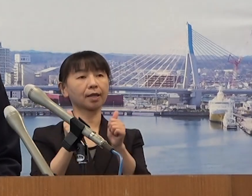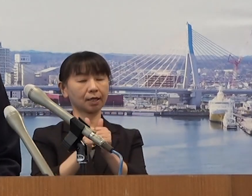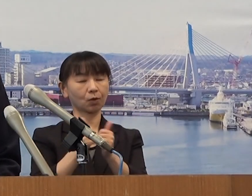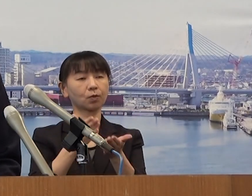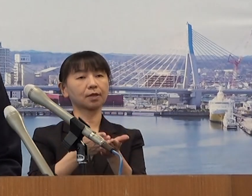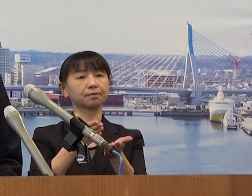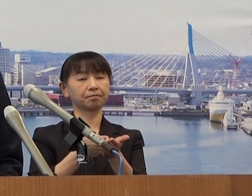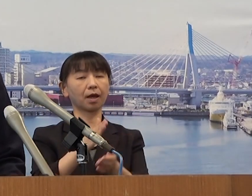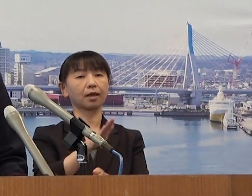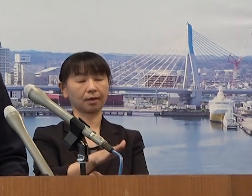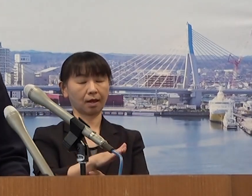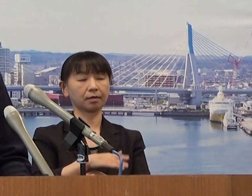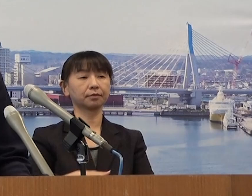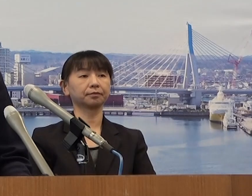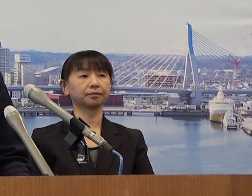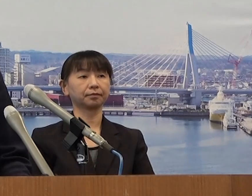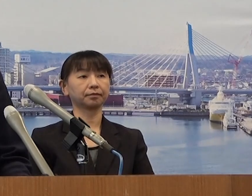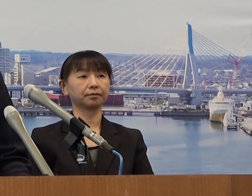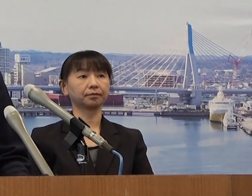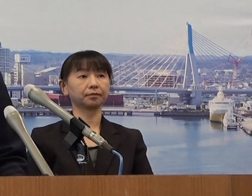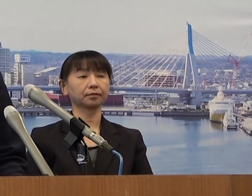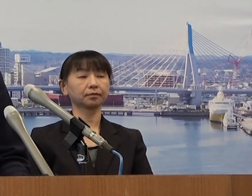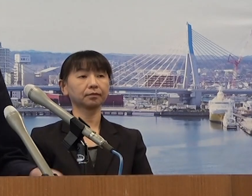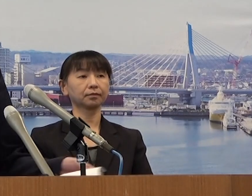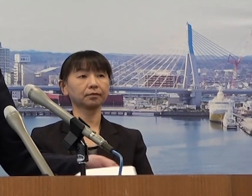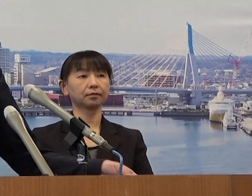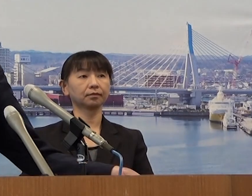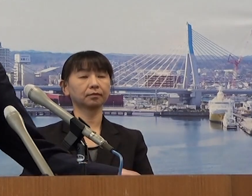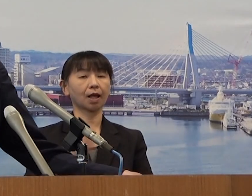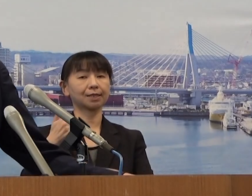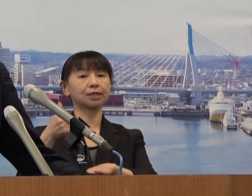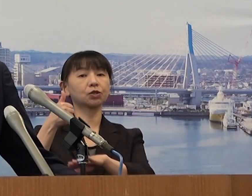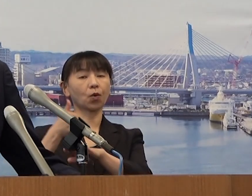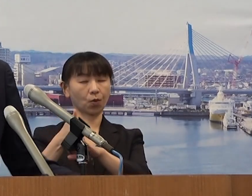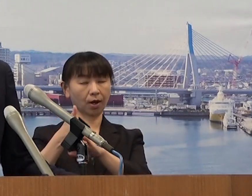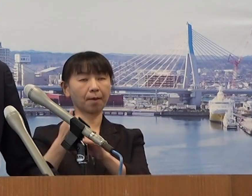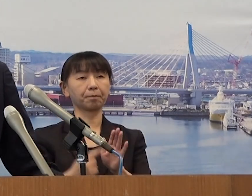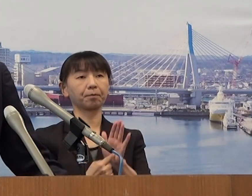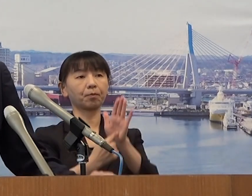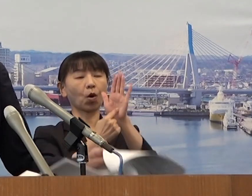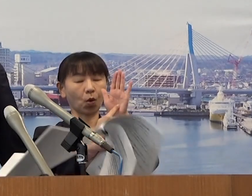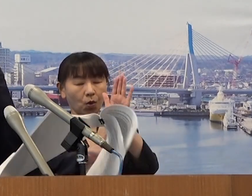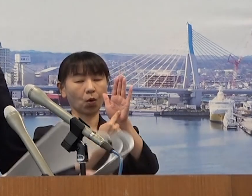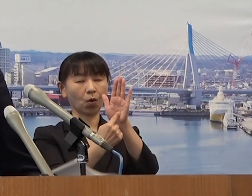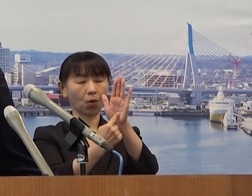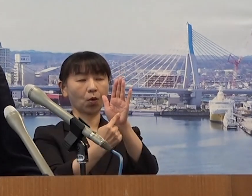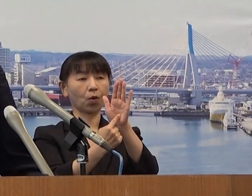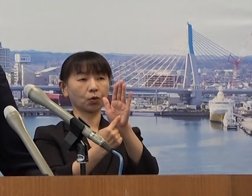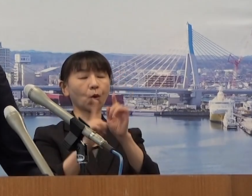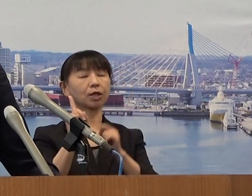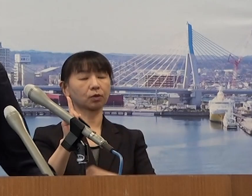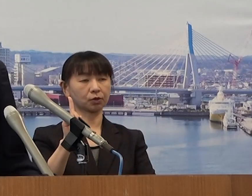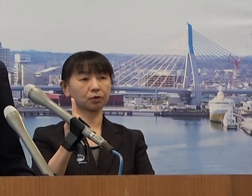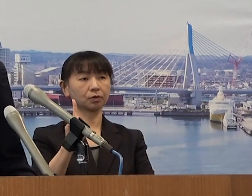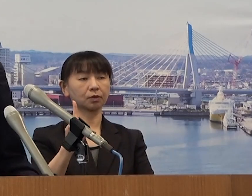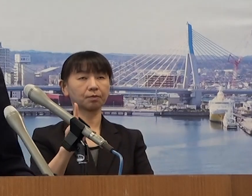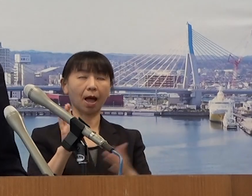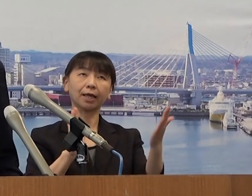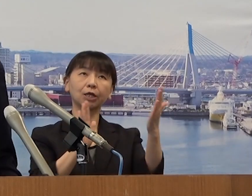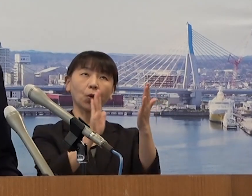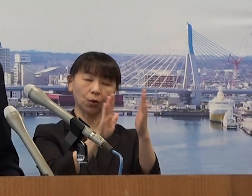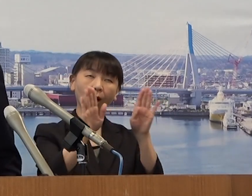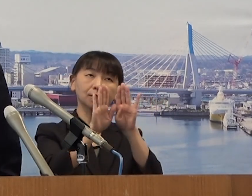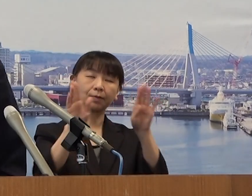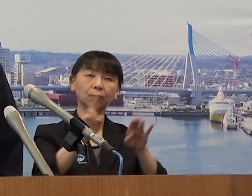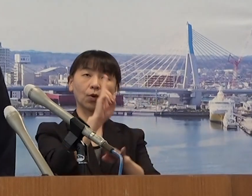明があったかと思うんですが、西市長が公約で掲げられていた一つということで、いよいよ始まるのかな